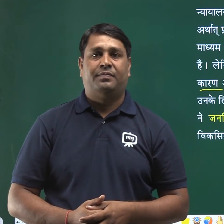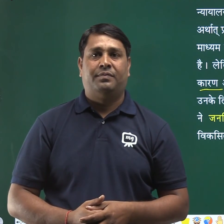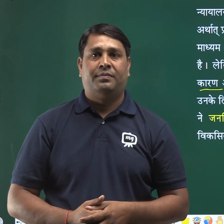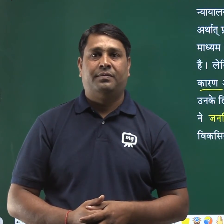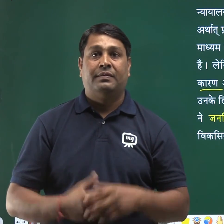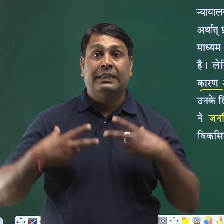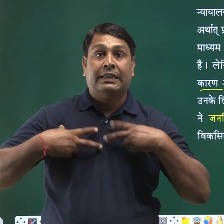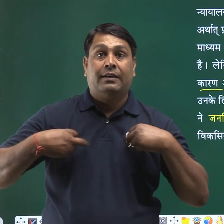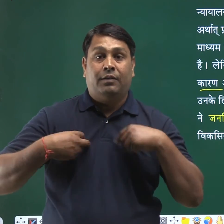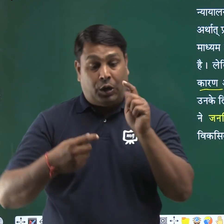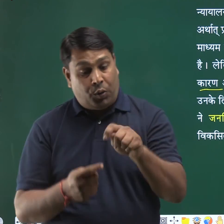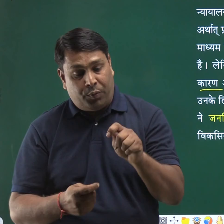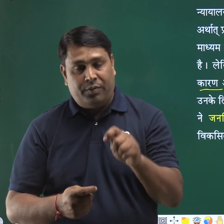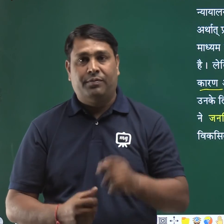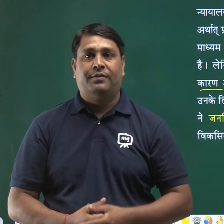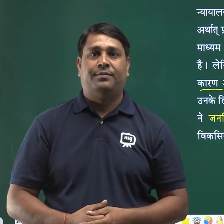अदालत में